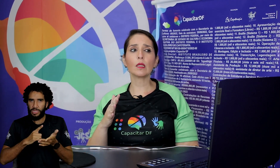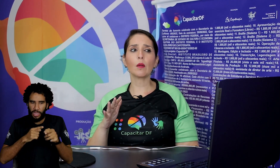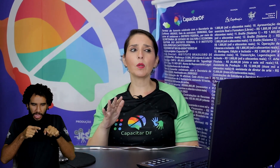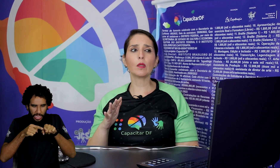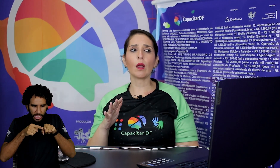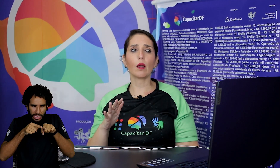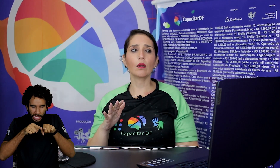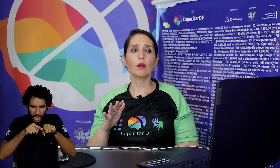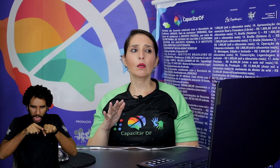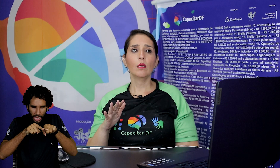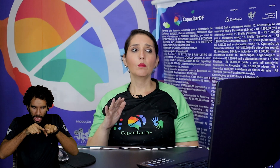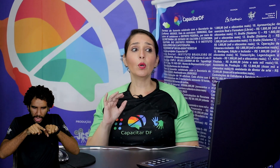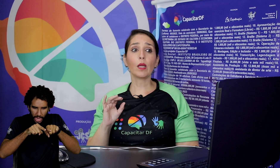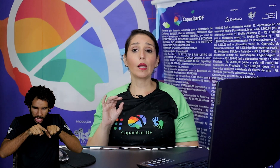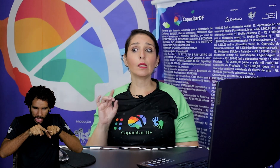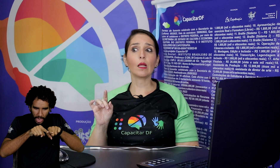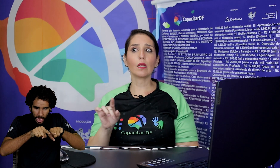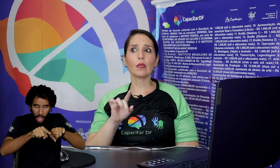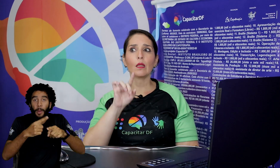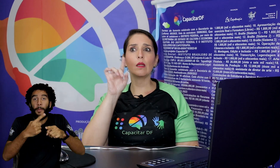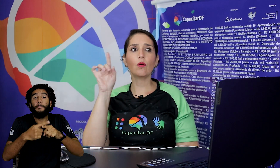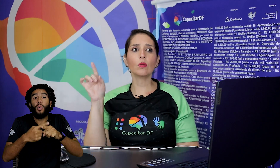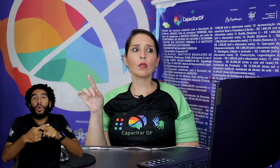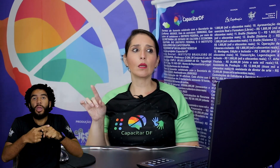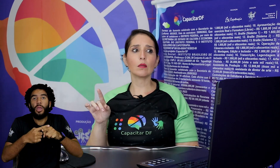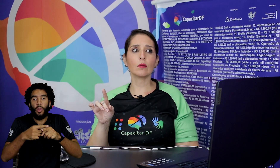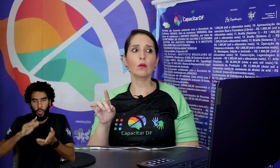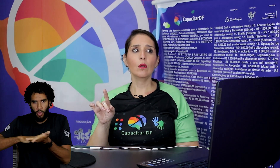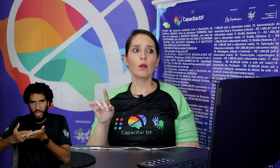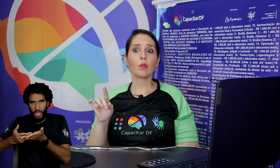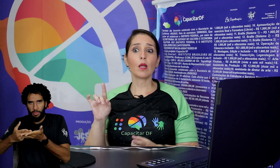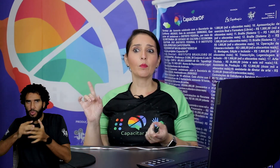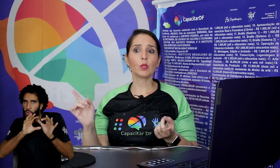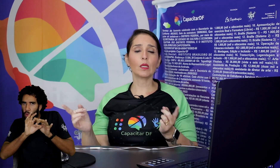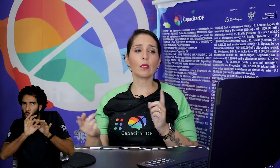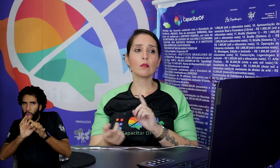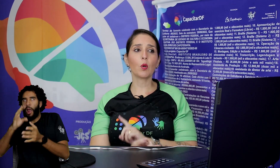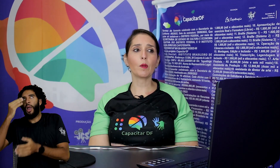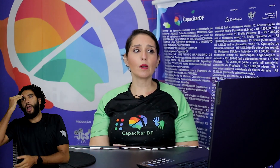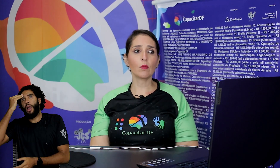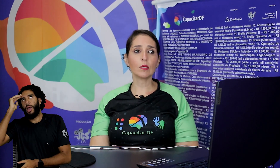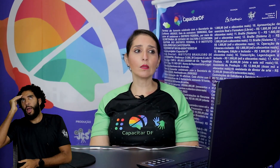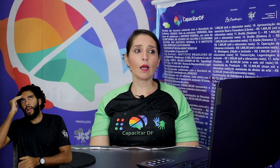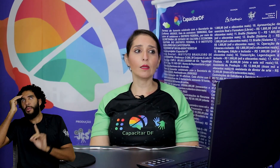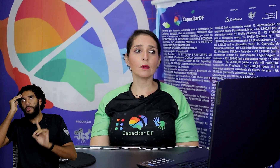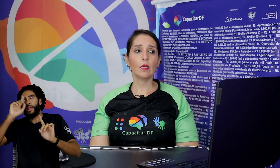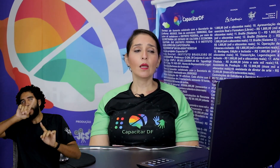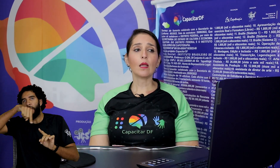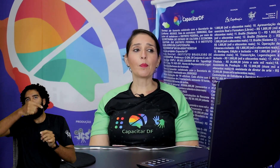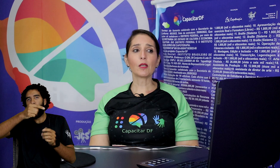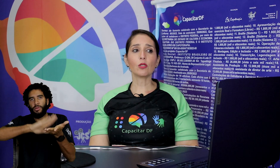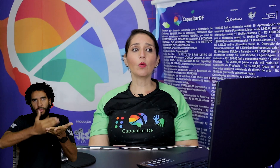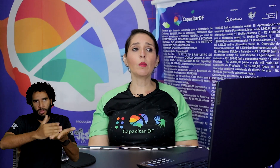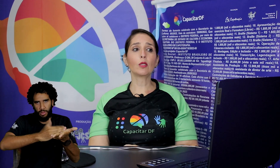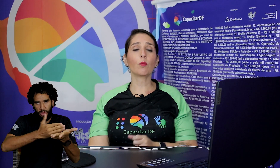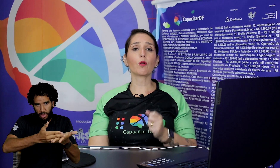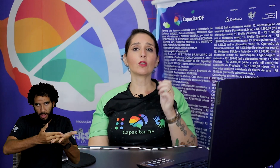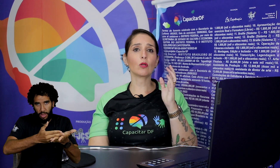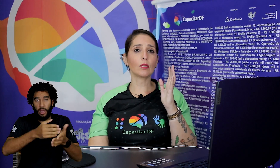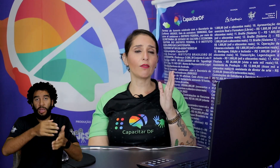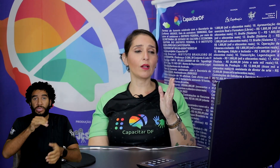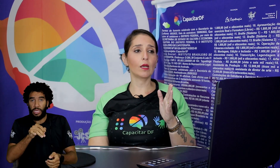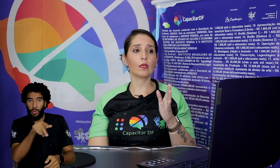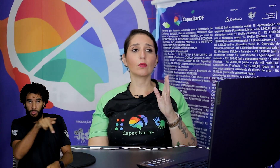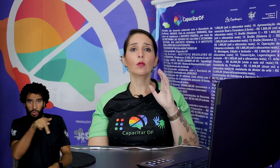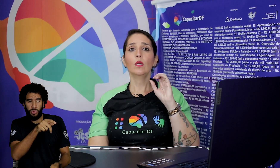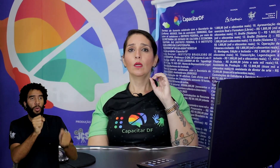começar a interpretar. Por quê? Ele tem que entender o contexto para ele poder transpor para a língua de sinais. E a partir do momento que o professor